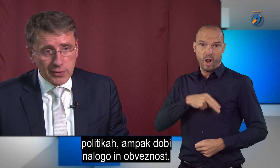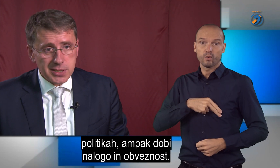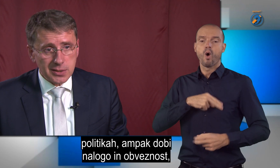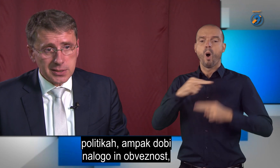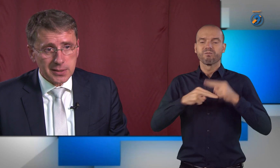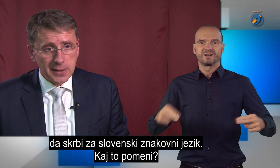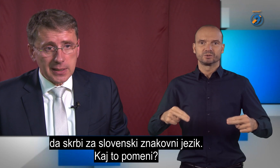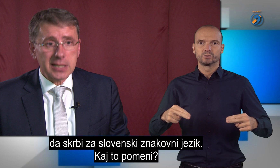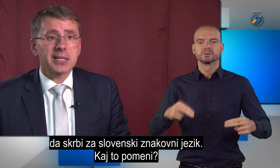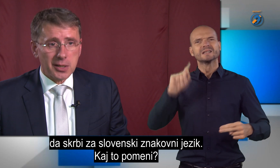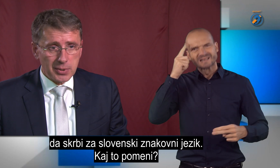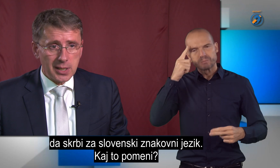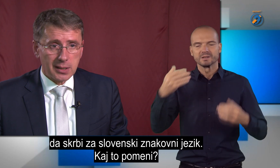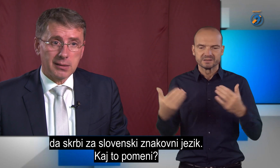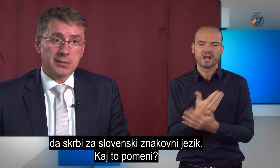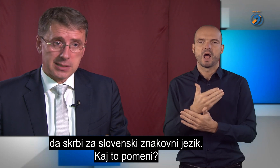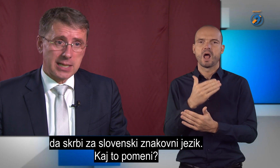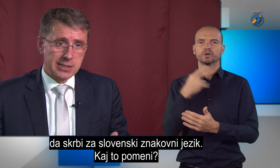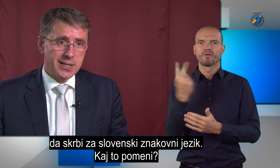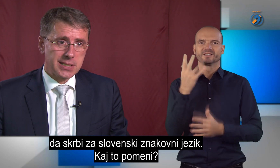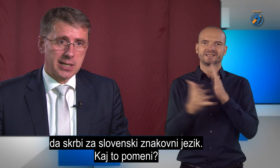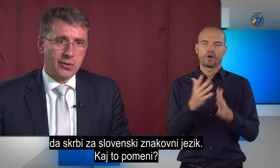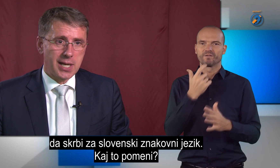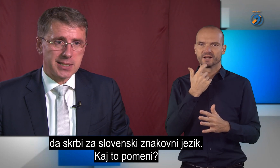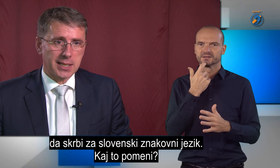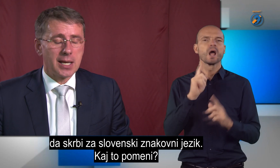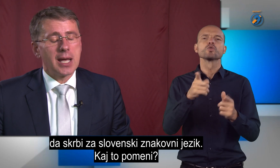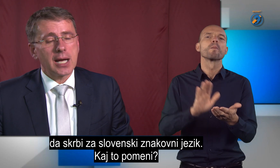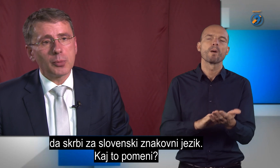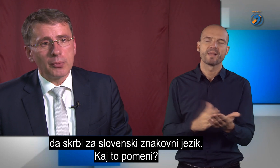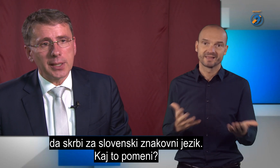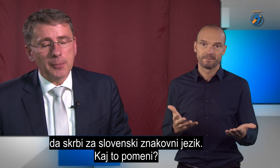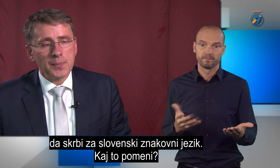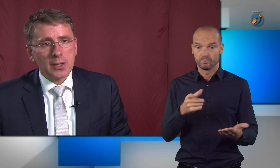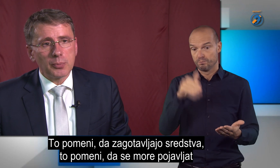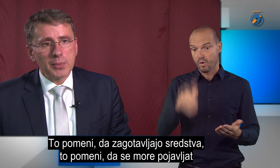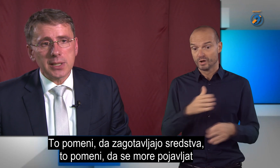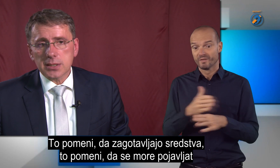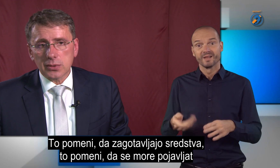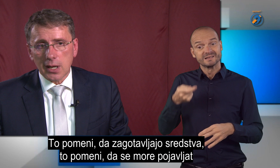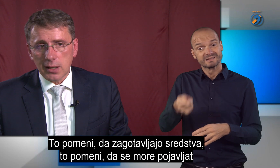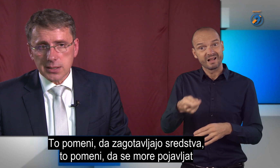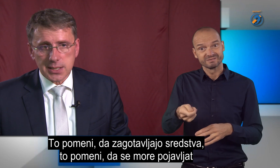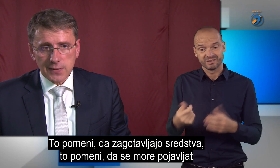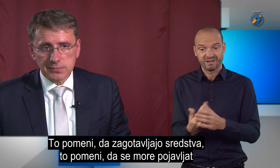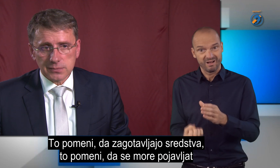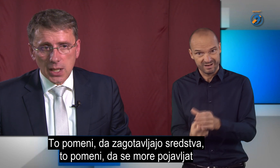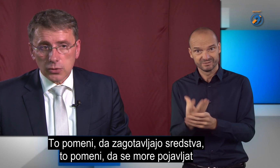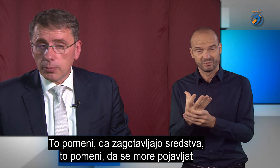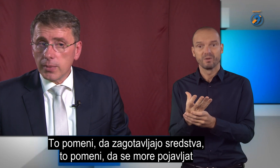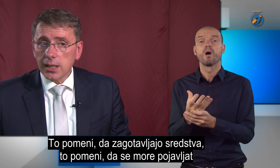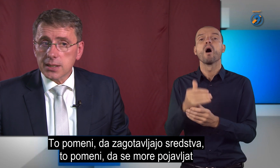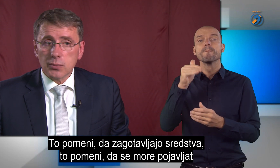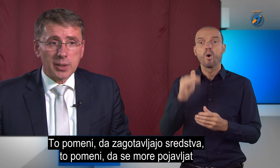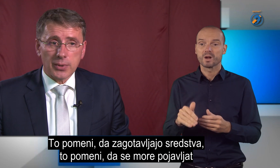in obveznost, da skrbi za slovenski znakovni jezik. Kaj to pomeni? To pomeni, da zagotavljajo sredstva.